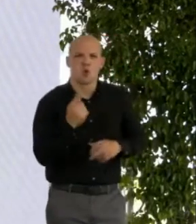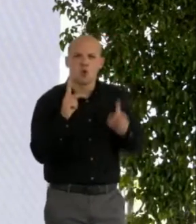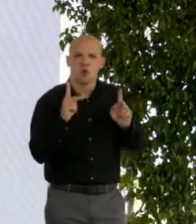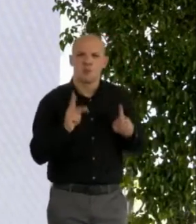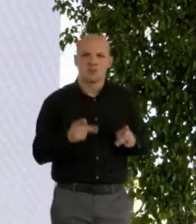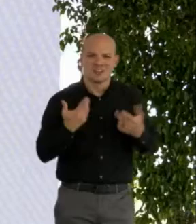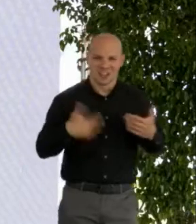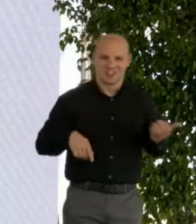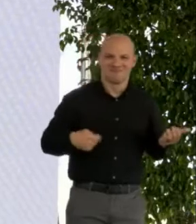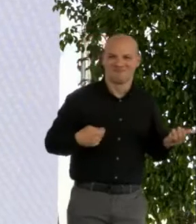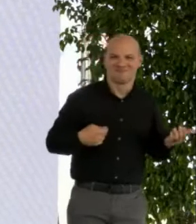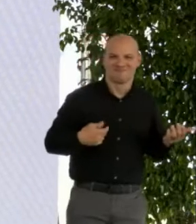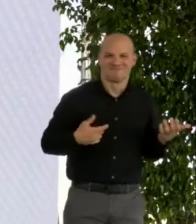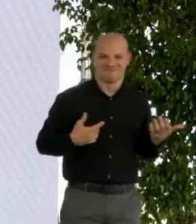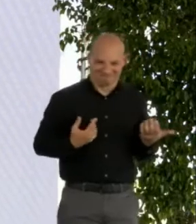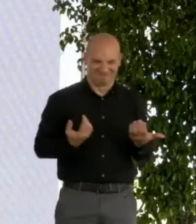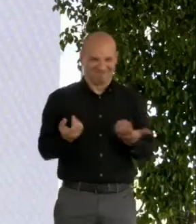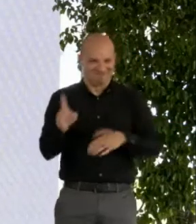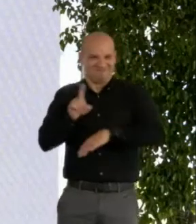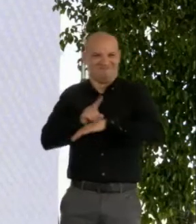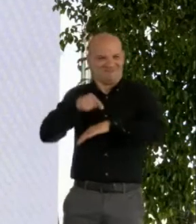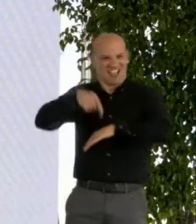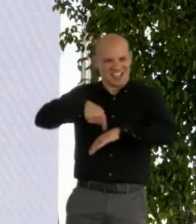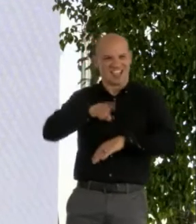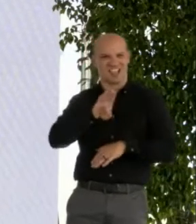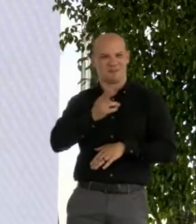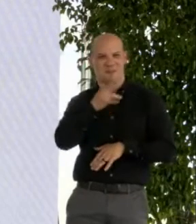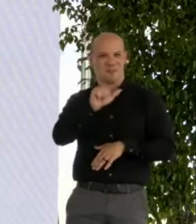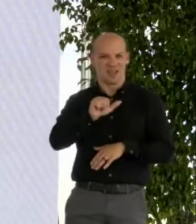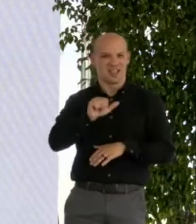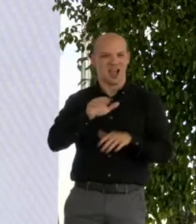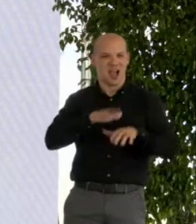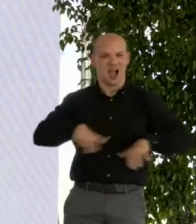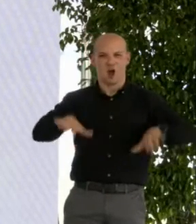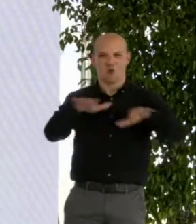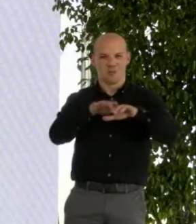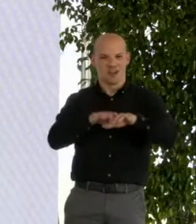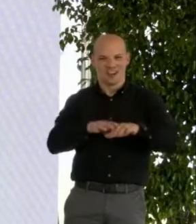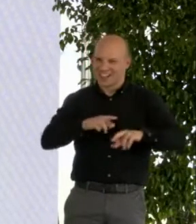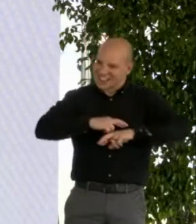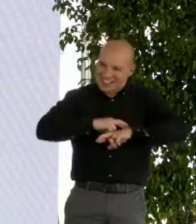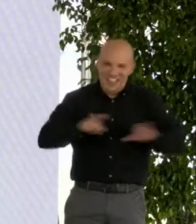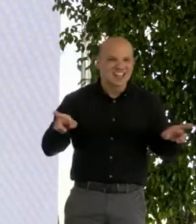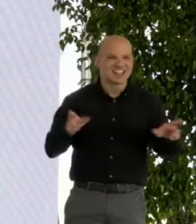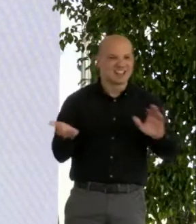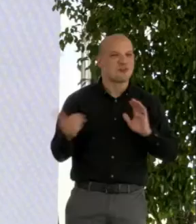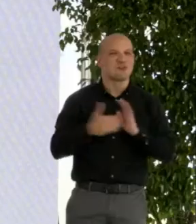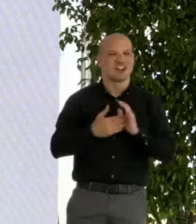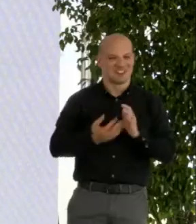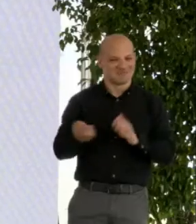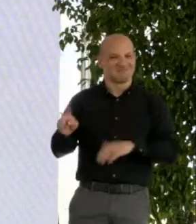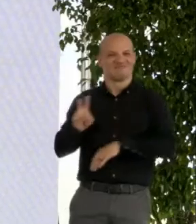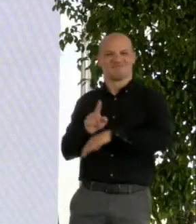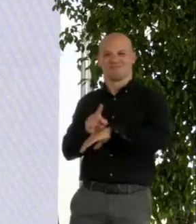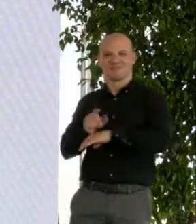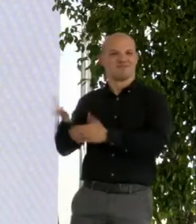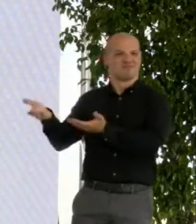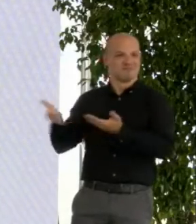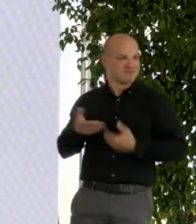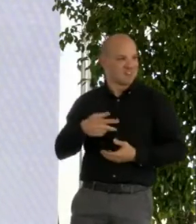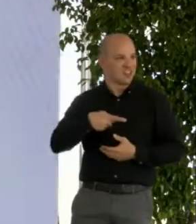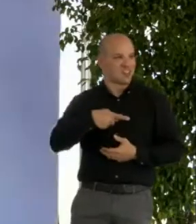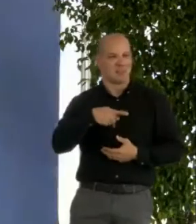Bahía Urbana y que está listo para volver a tocar una vez volvamos a reabrir esto, esta tarima, les presento a Pirulo.